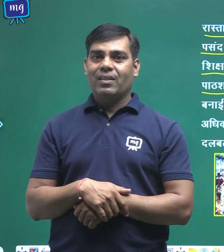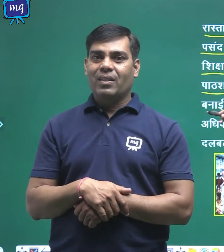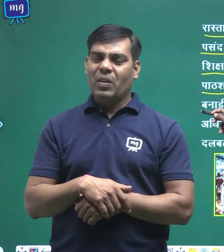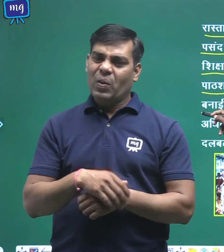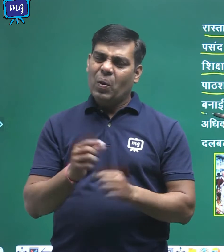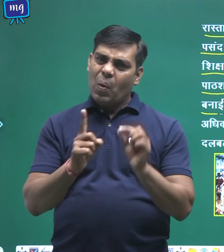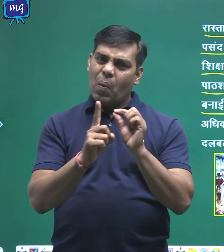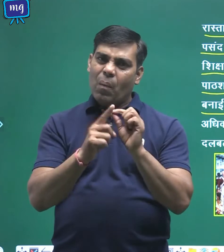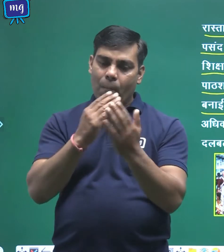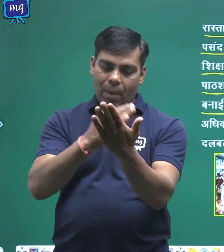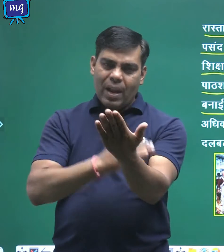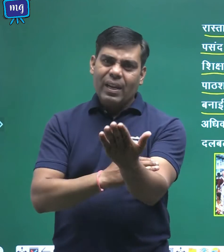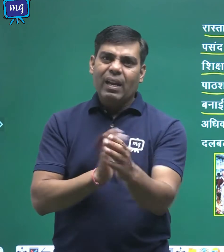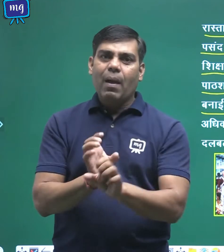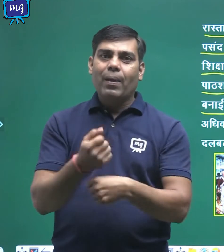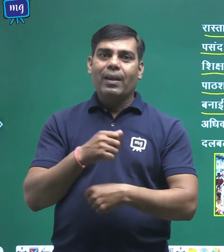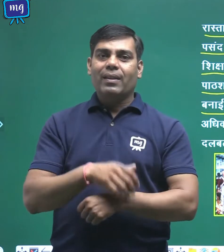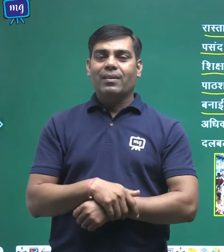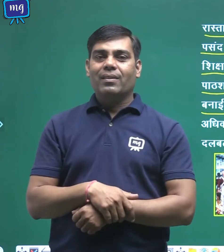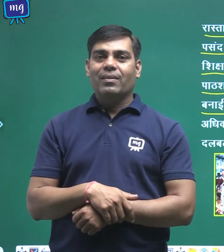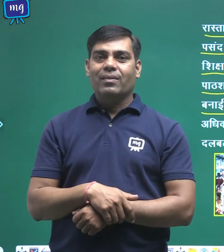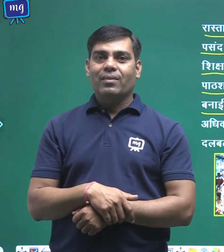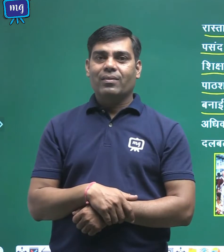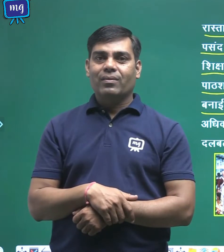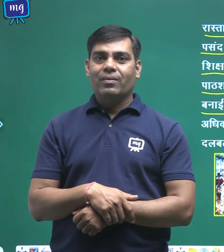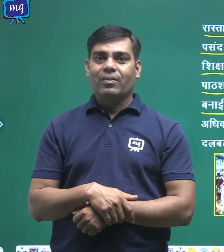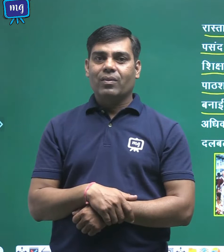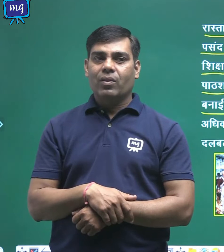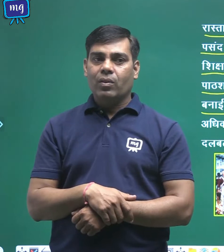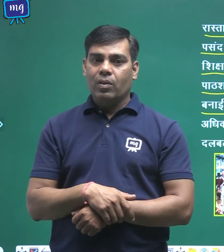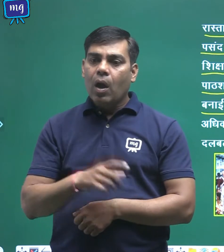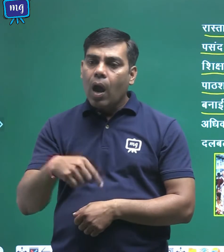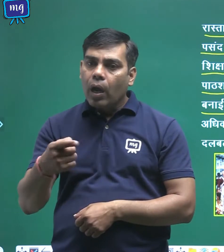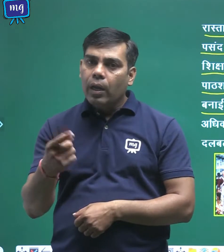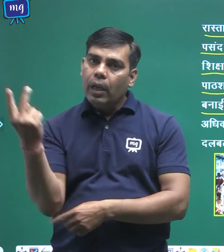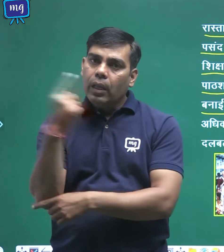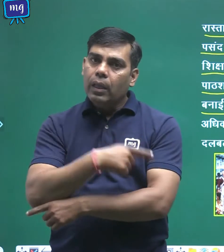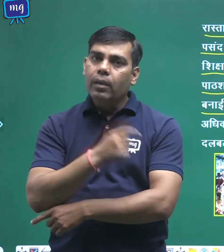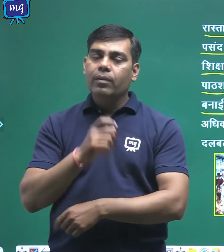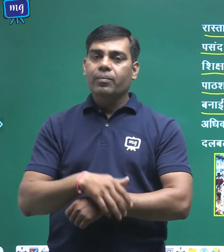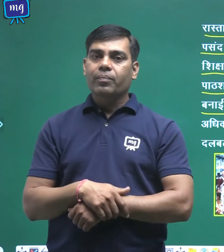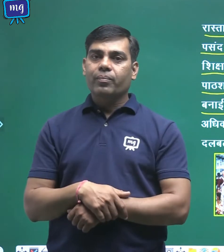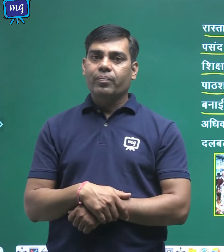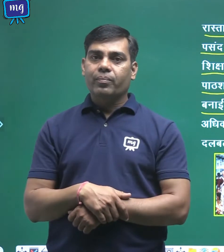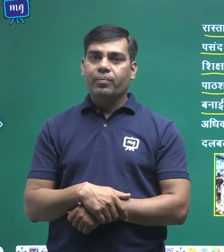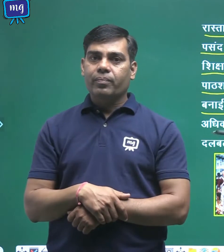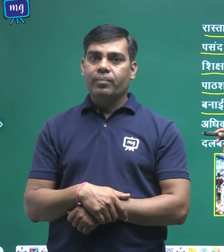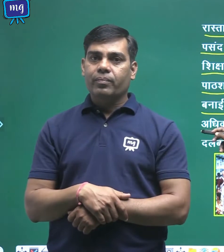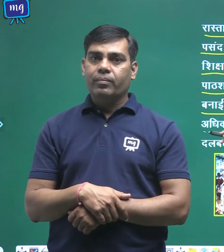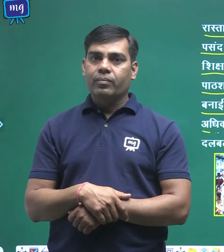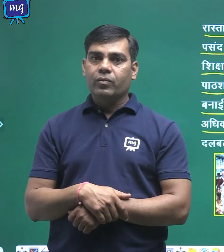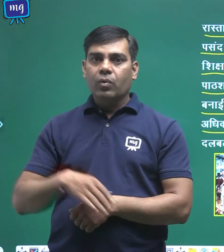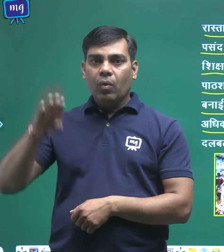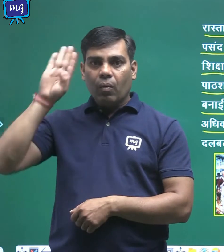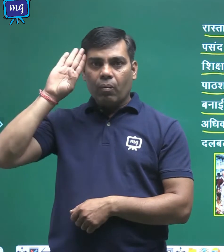योजना बनाई। अगले ही दिन पुलिस